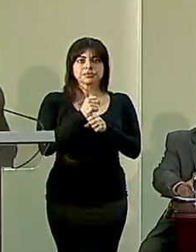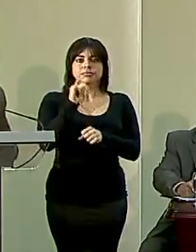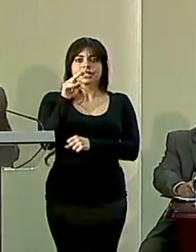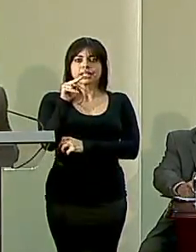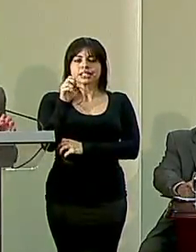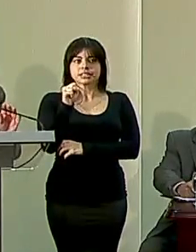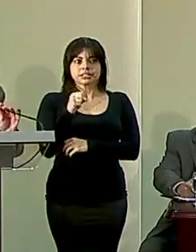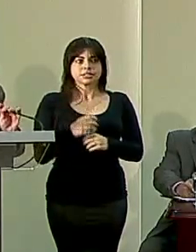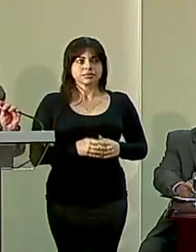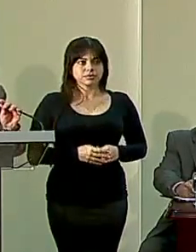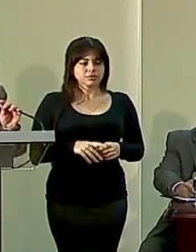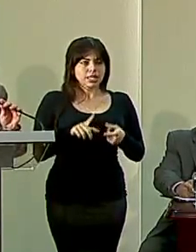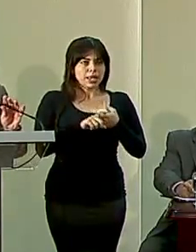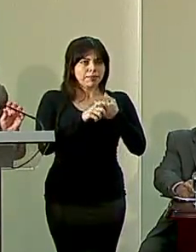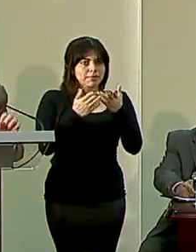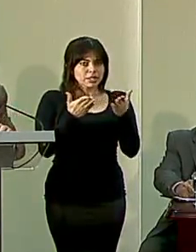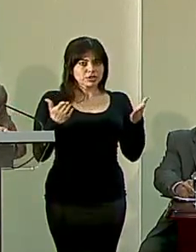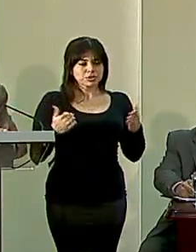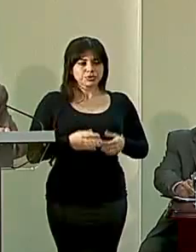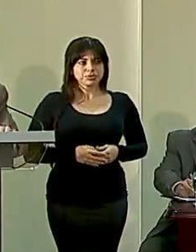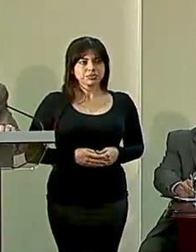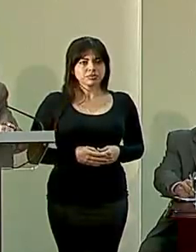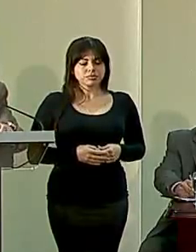INSS, amigas y amigos.